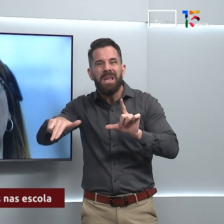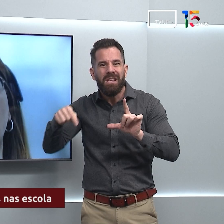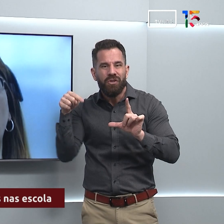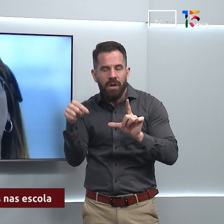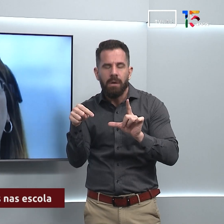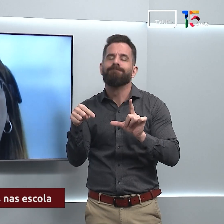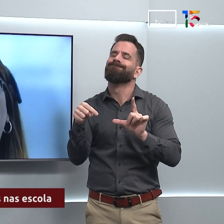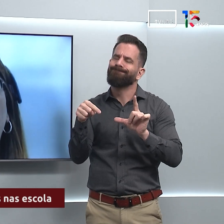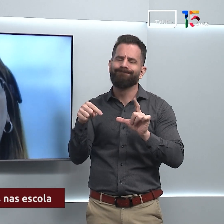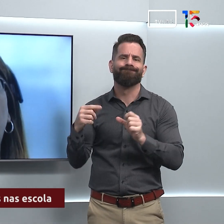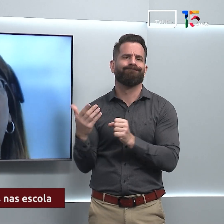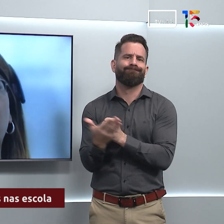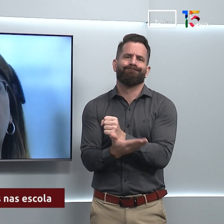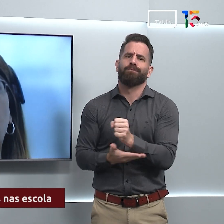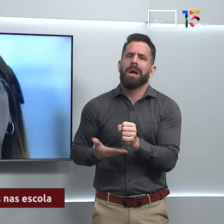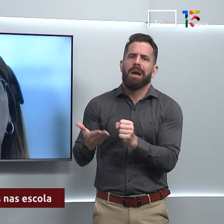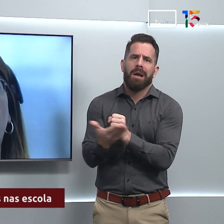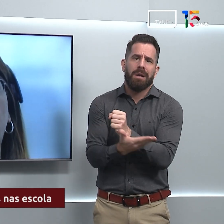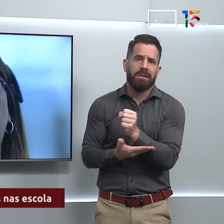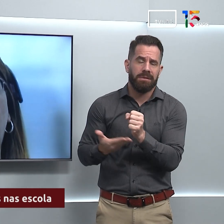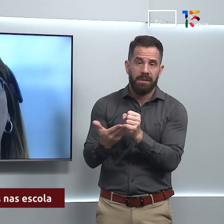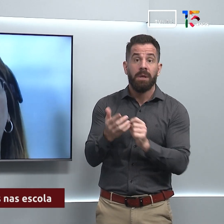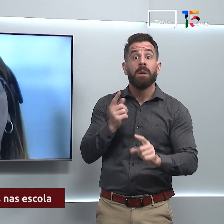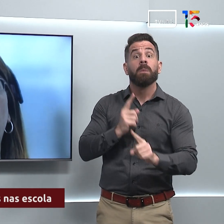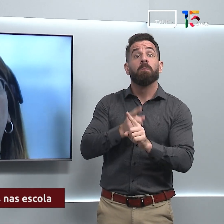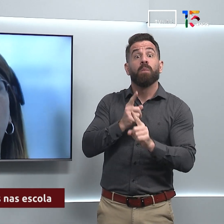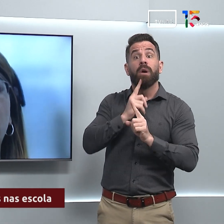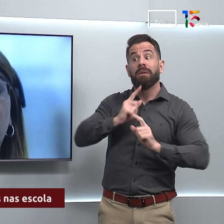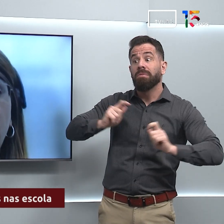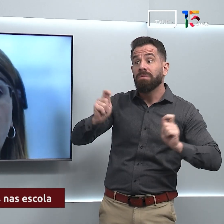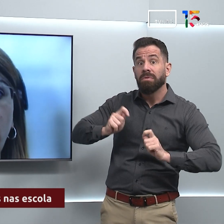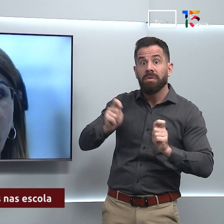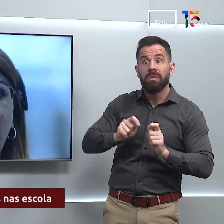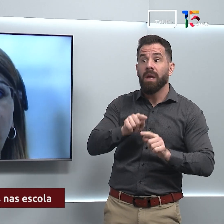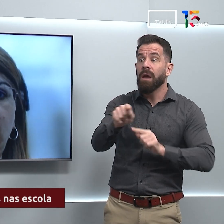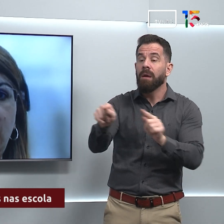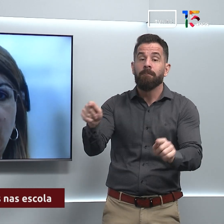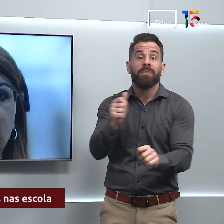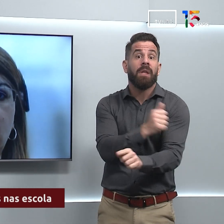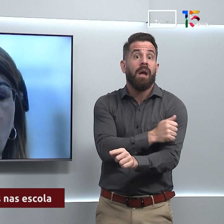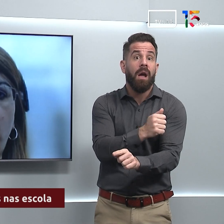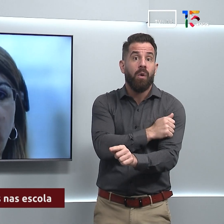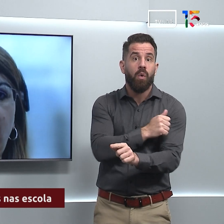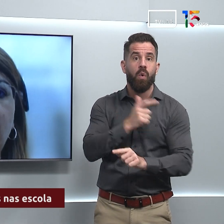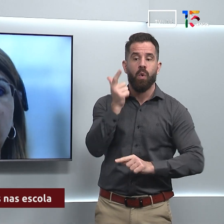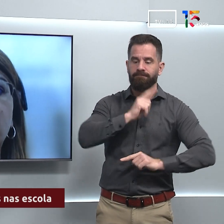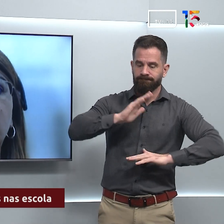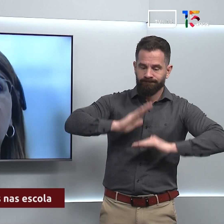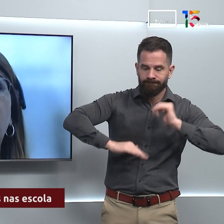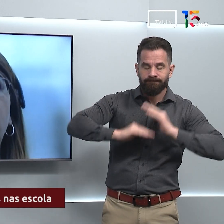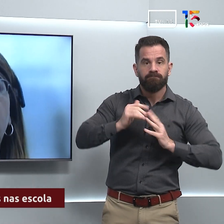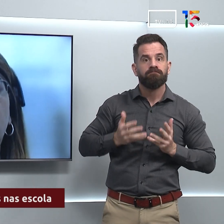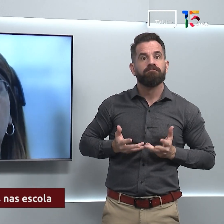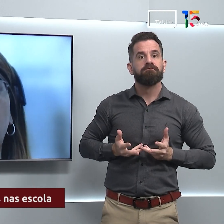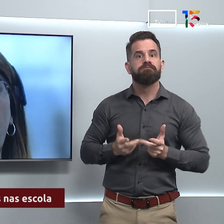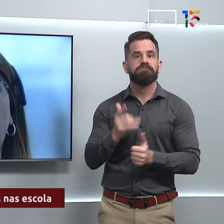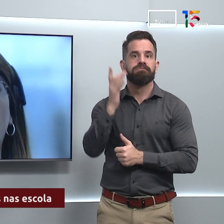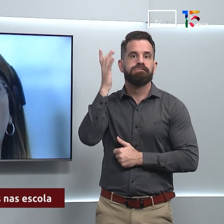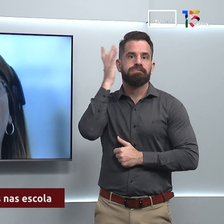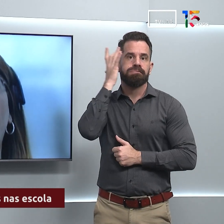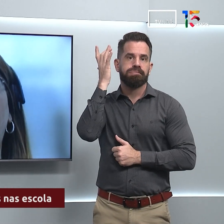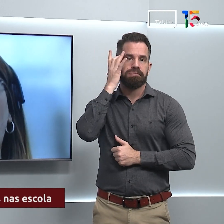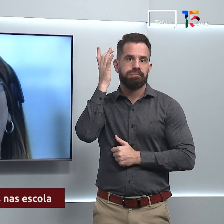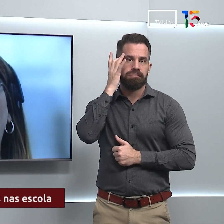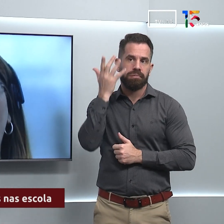digital, justamente por trazer a oportunidade dos estudantes desenvolverem habilidades e competências nesses